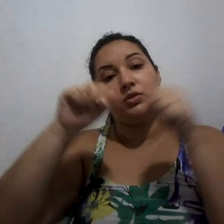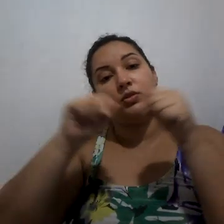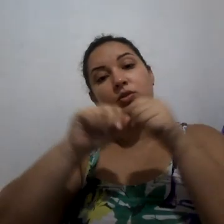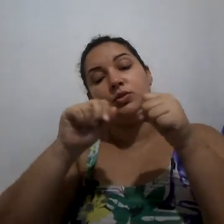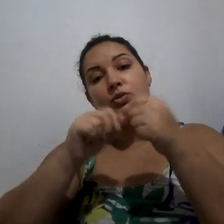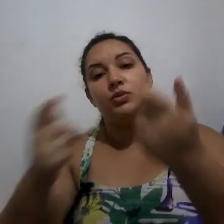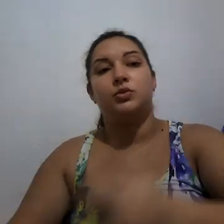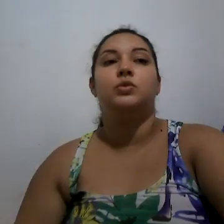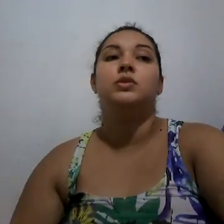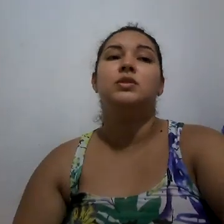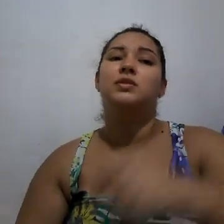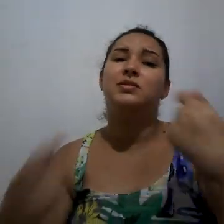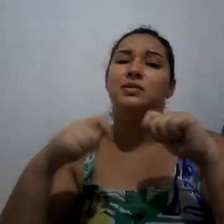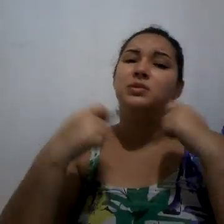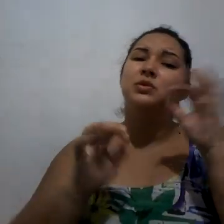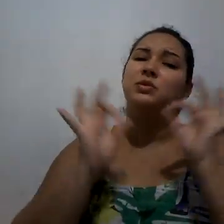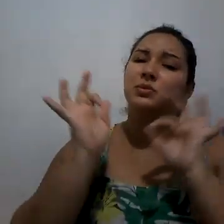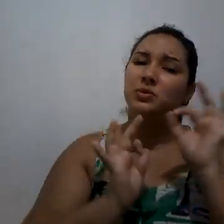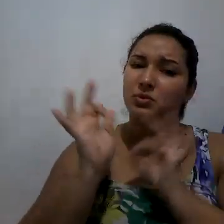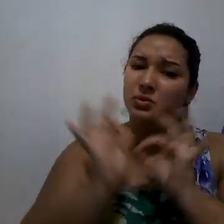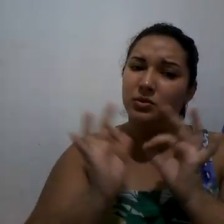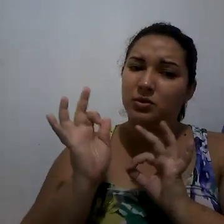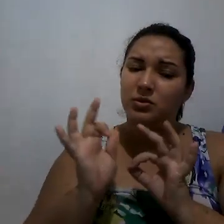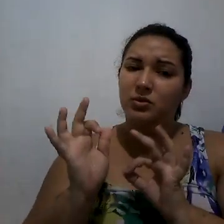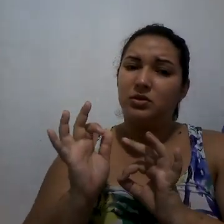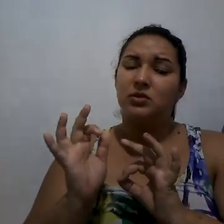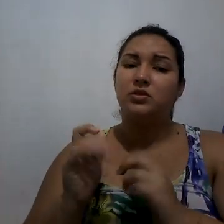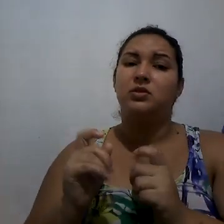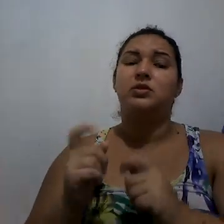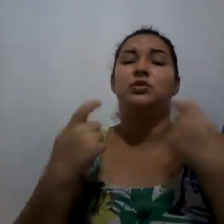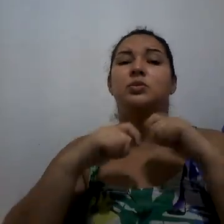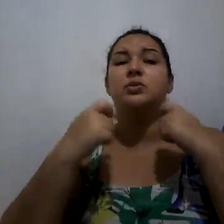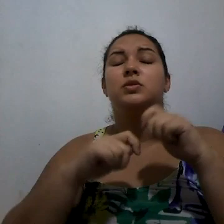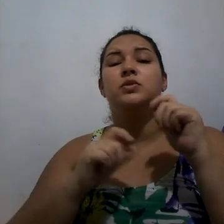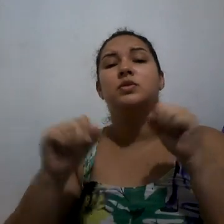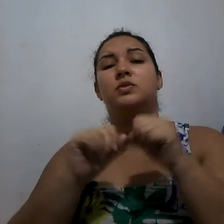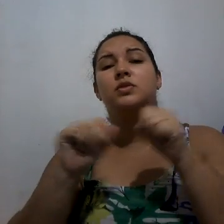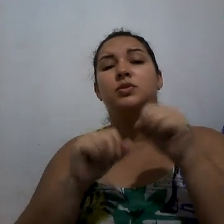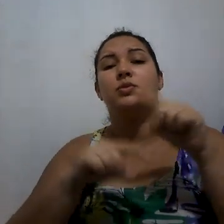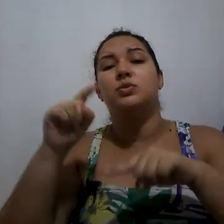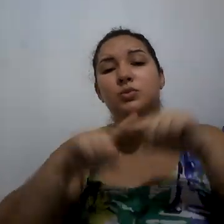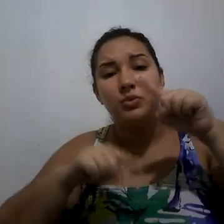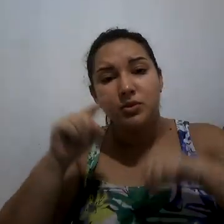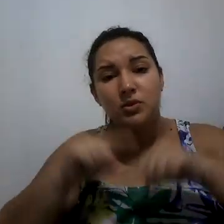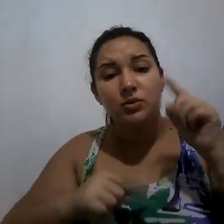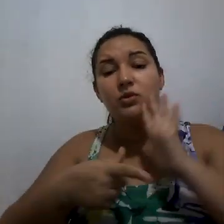gente precisava preparar? Será que a gente precisava fazer algum tipo de preparo naquela amostra antes de iniciar a análise?